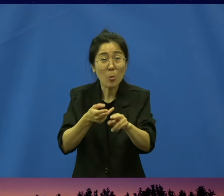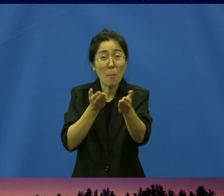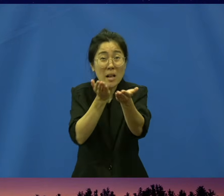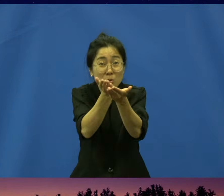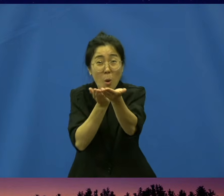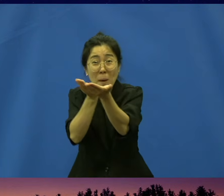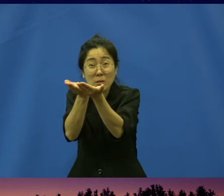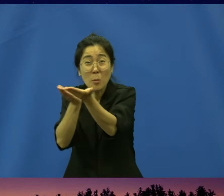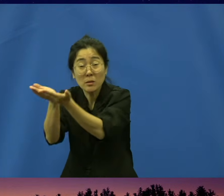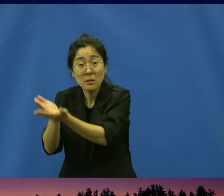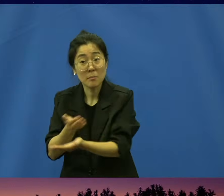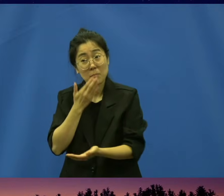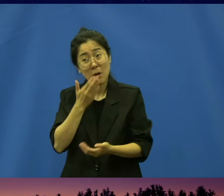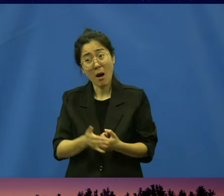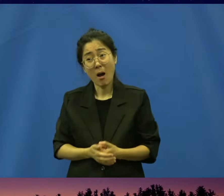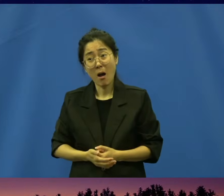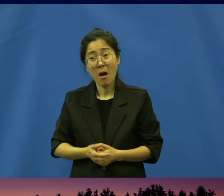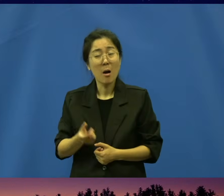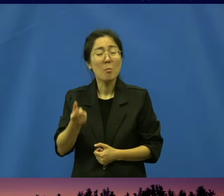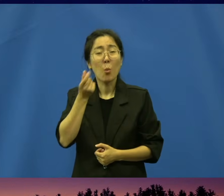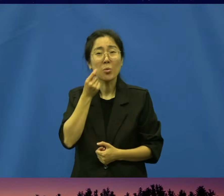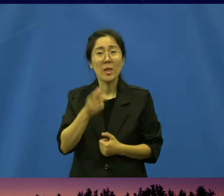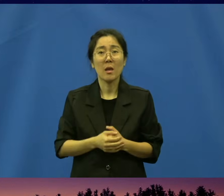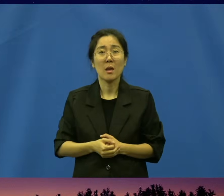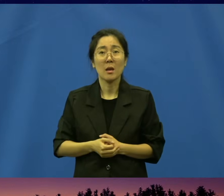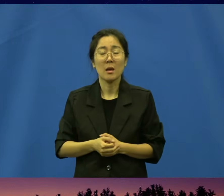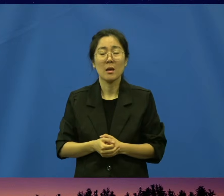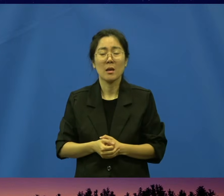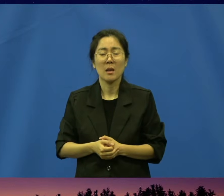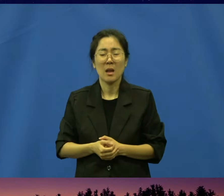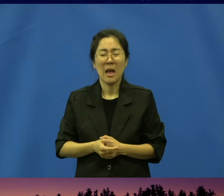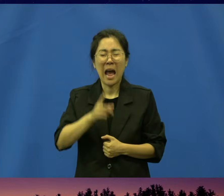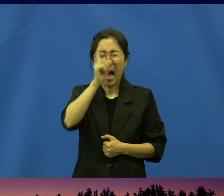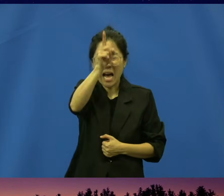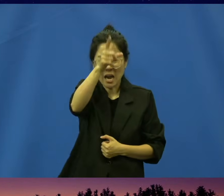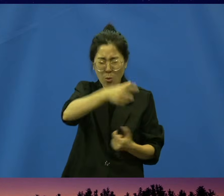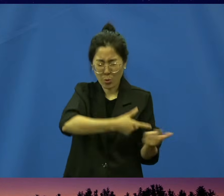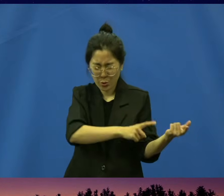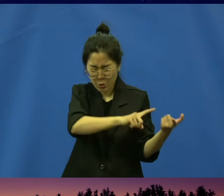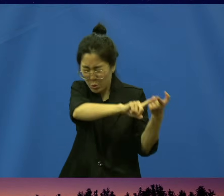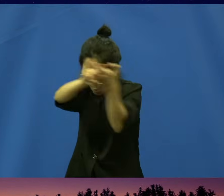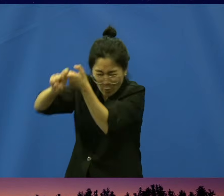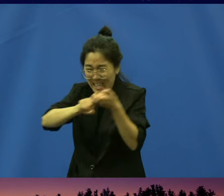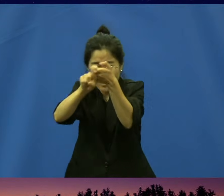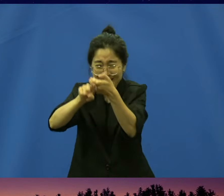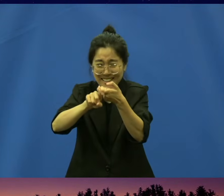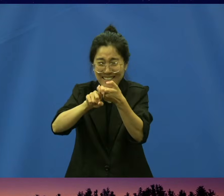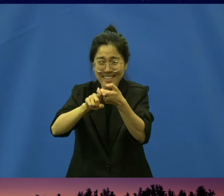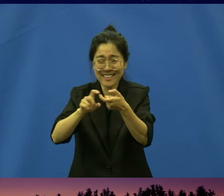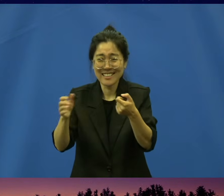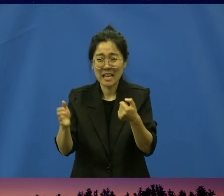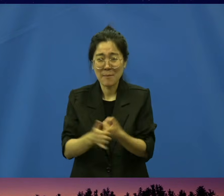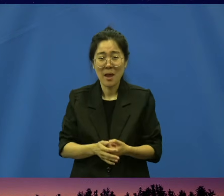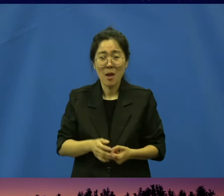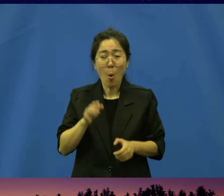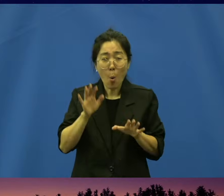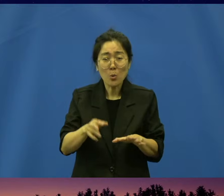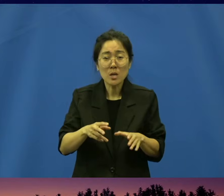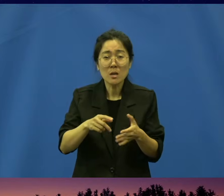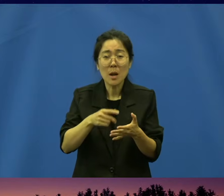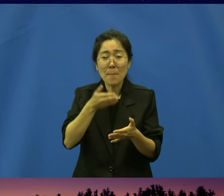이것이 수프로 나오는 거예요. 감자가 수프로. 그러니까 뭐 남으면 버리는 것이 없이 이것을 다시 재탕하는 거죠. 다른